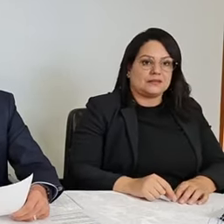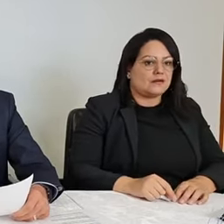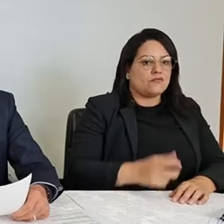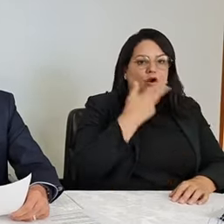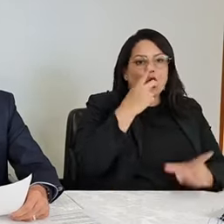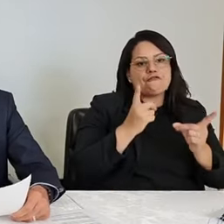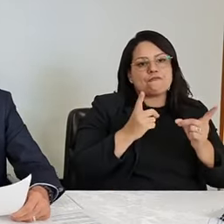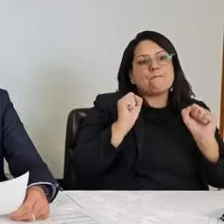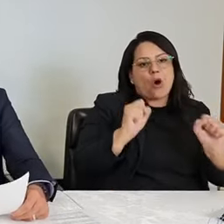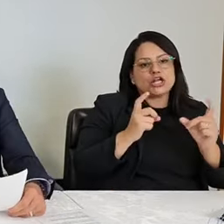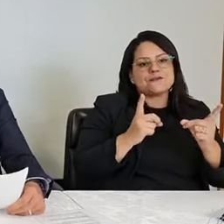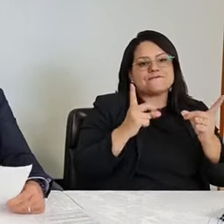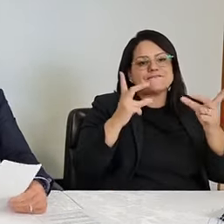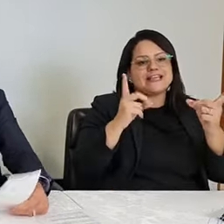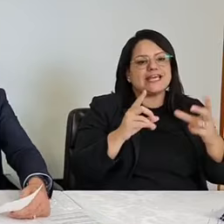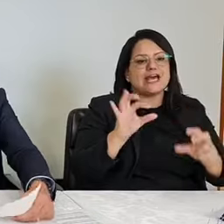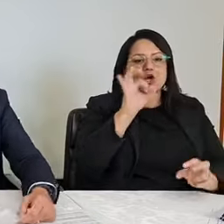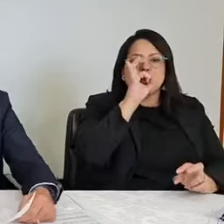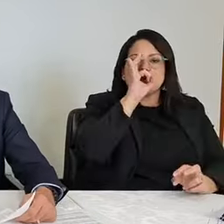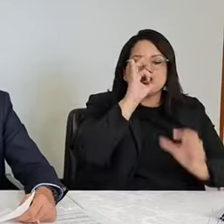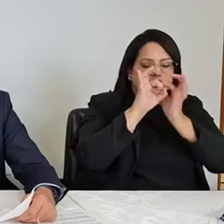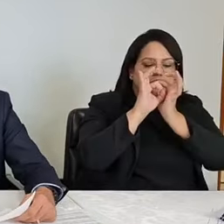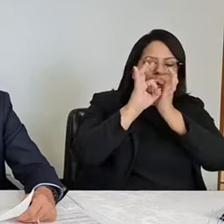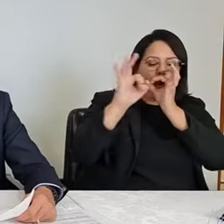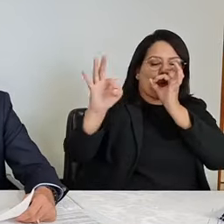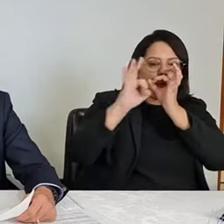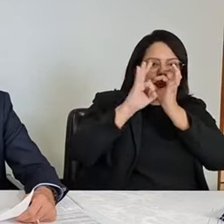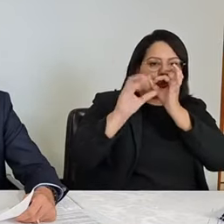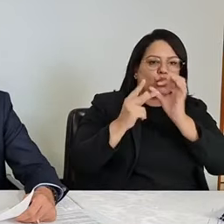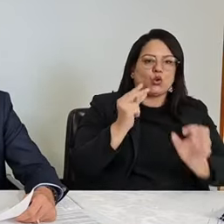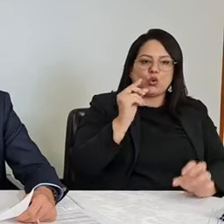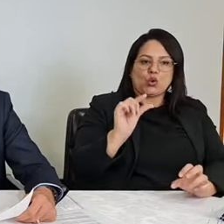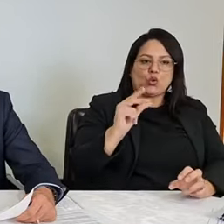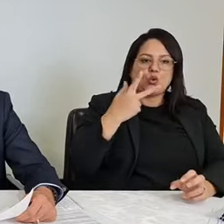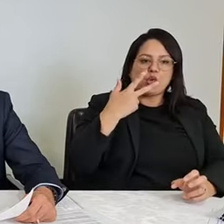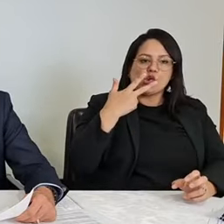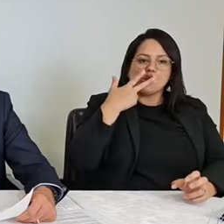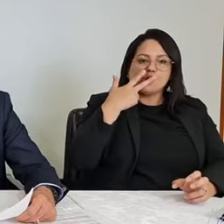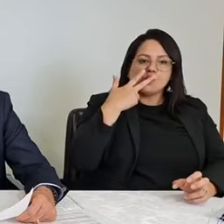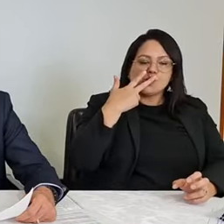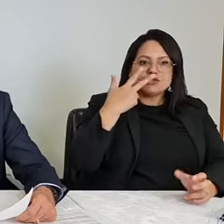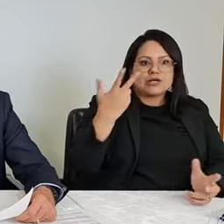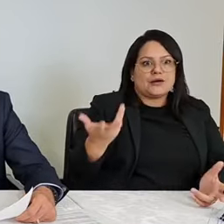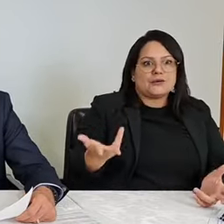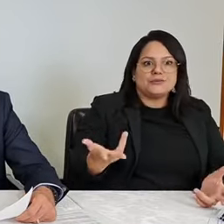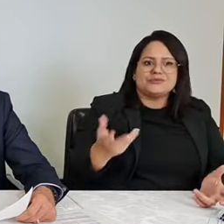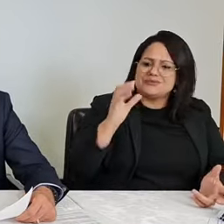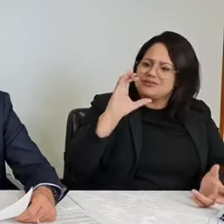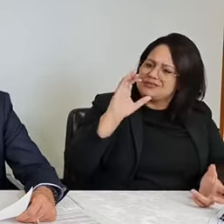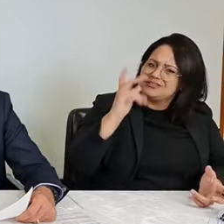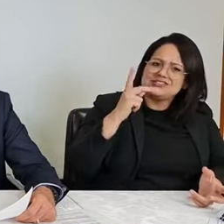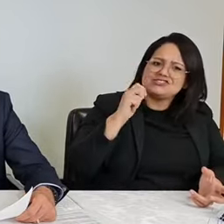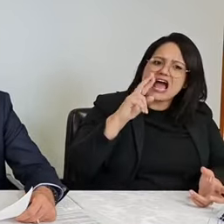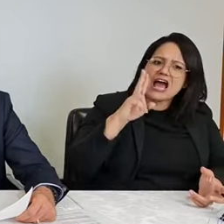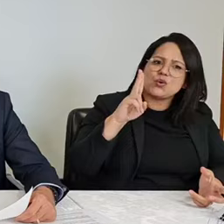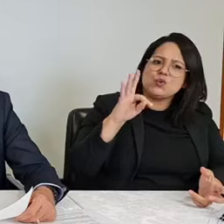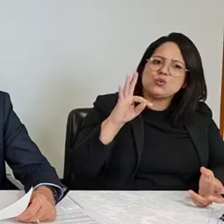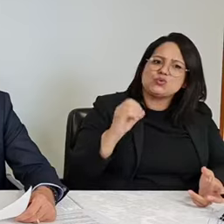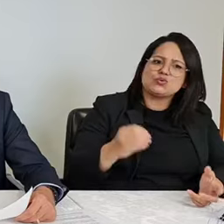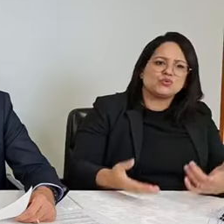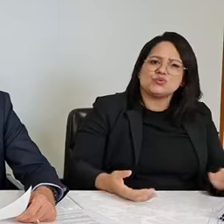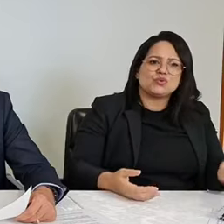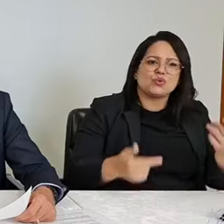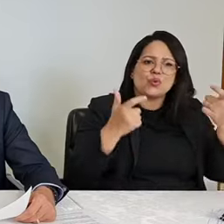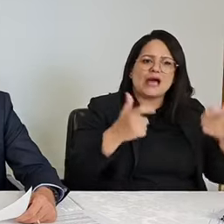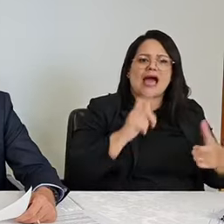charuto doméstico. Então, assim, se Cuba não pagasse, o governo brasileiro ia lá em Cuba e ia penhorar as vendas de charuto lá em